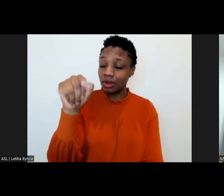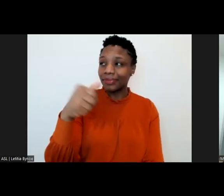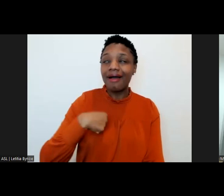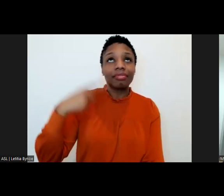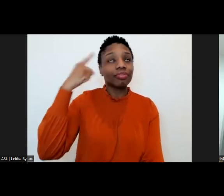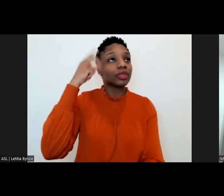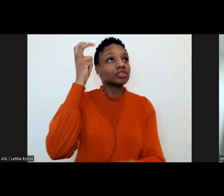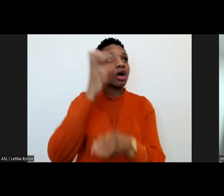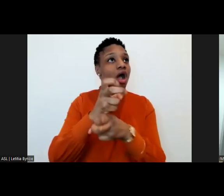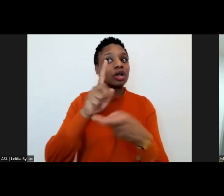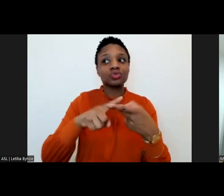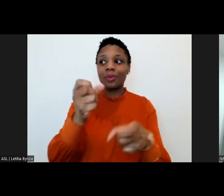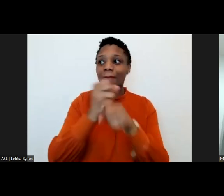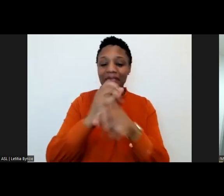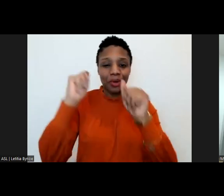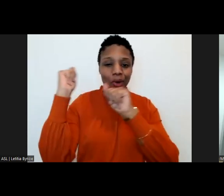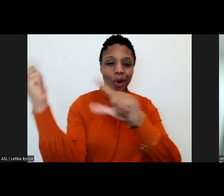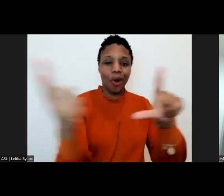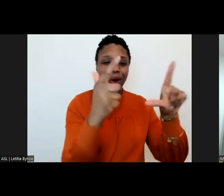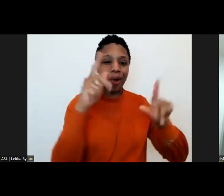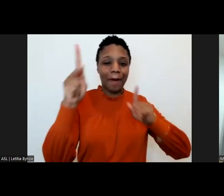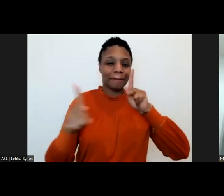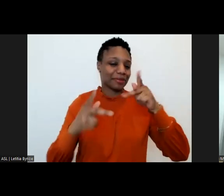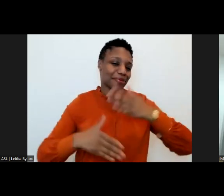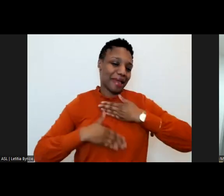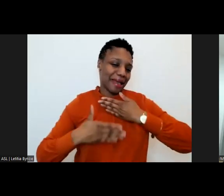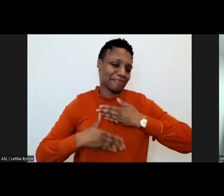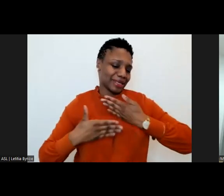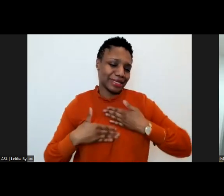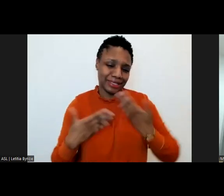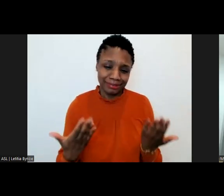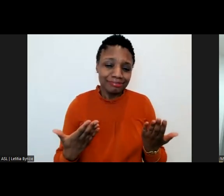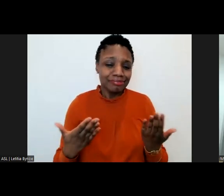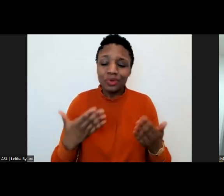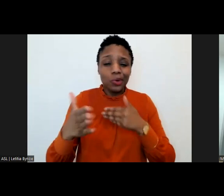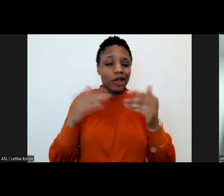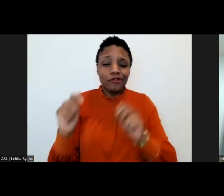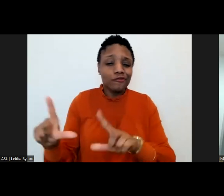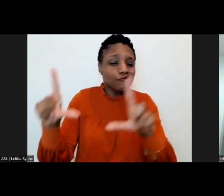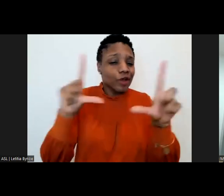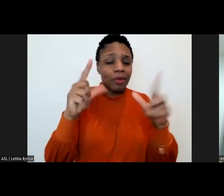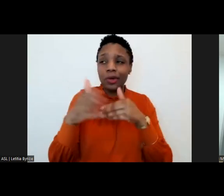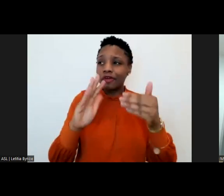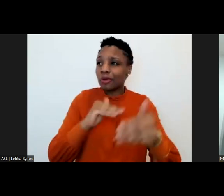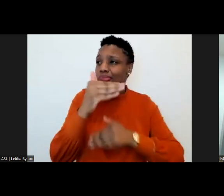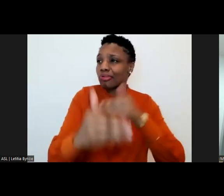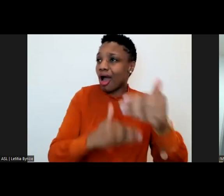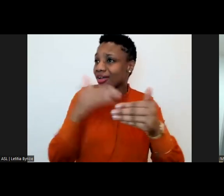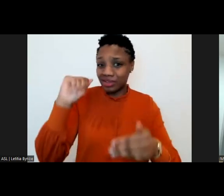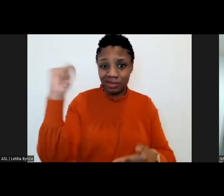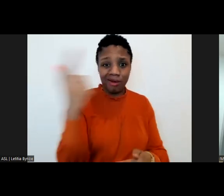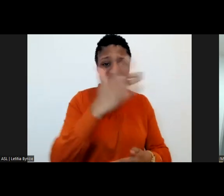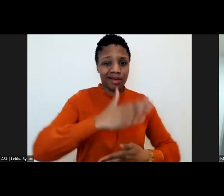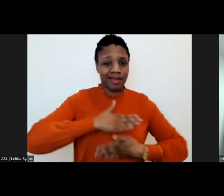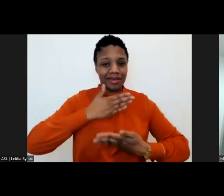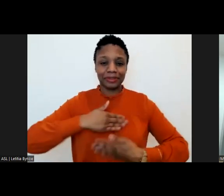eh problema inmenso es difícil hacer que todo el mundo esté feliz eh